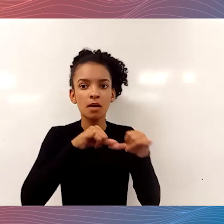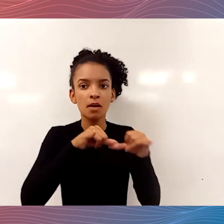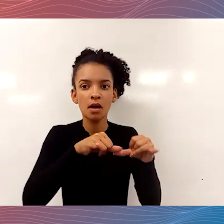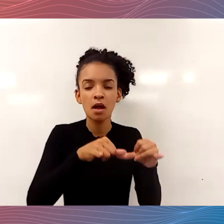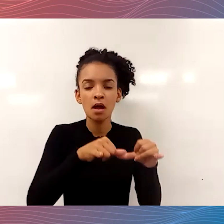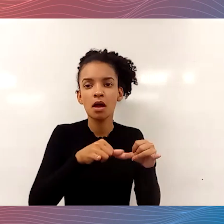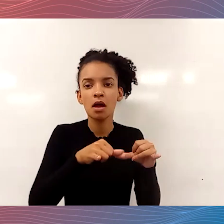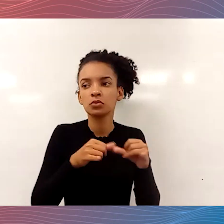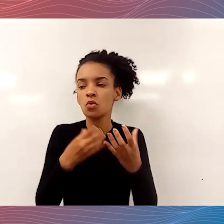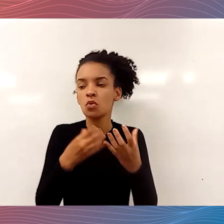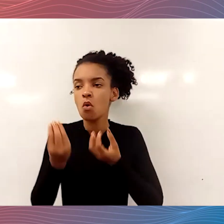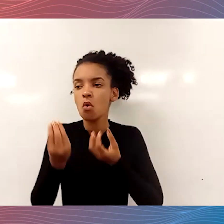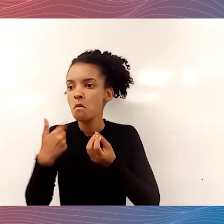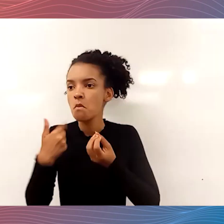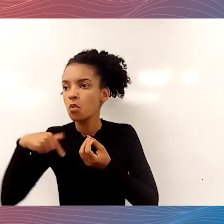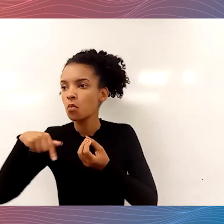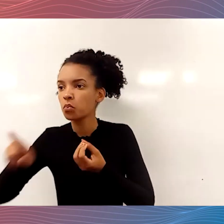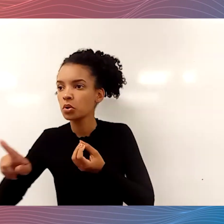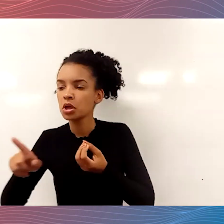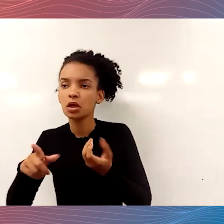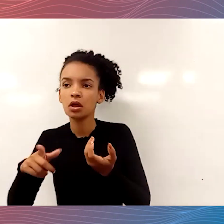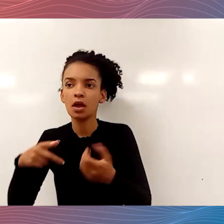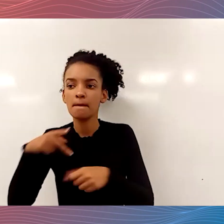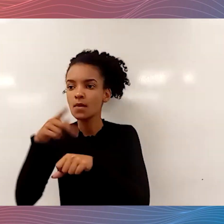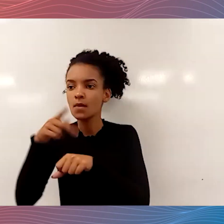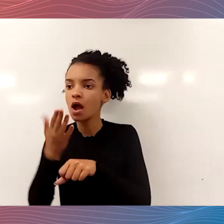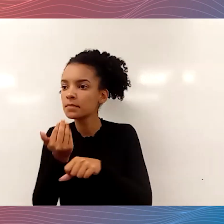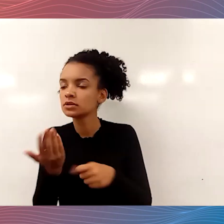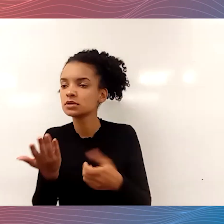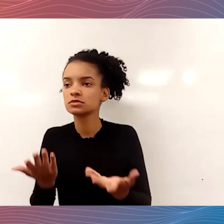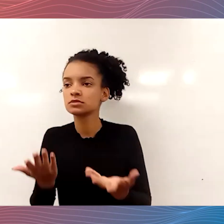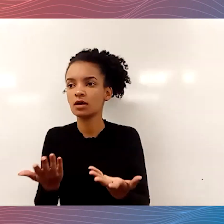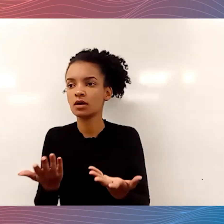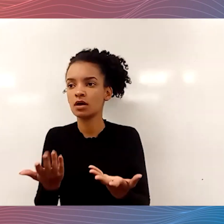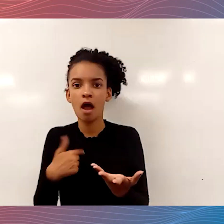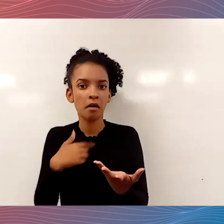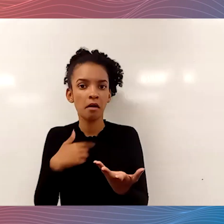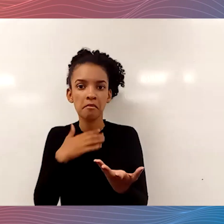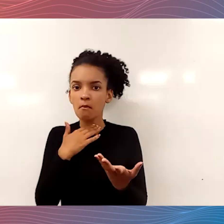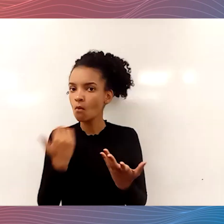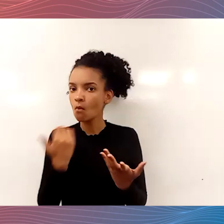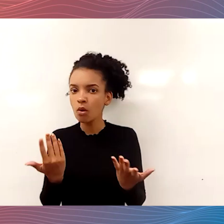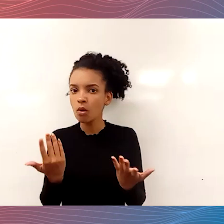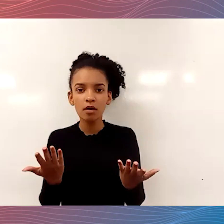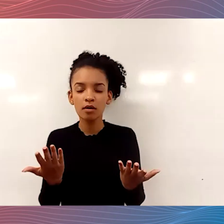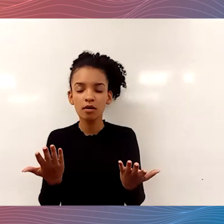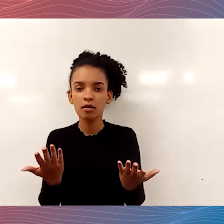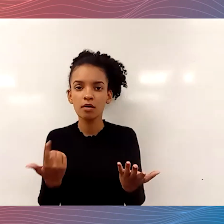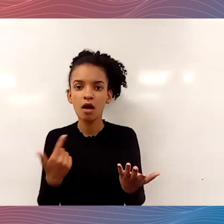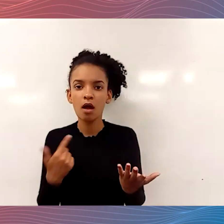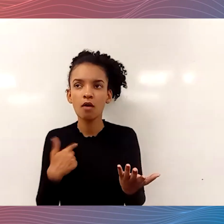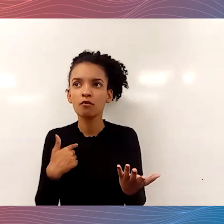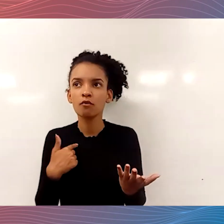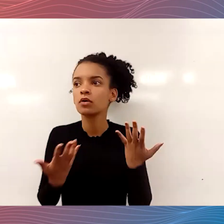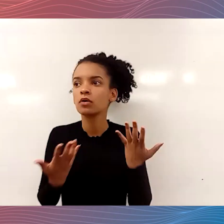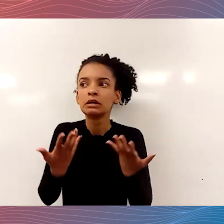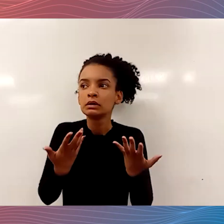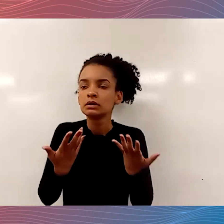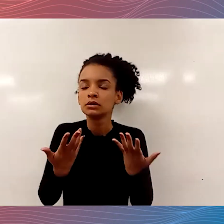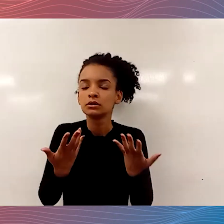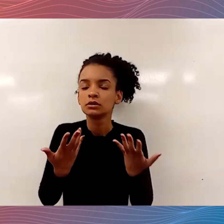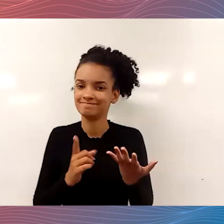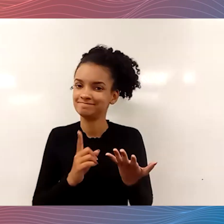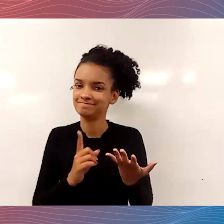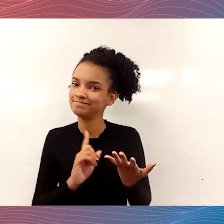fazer isso. Irmãos, eu vou morrer. Eu vou ficar afogado. Irmão, quem vai ficar afogado é o